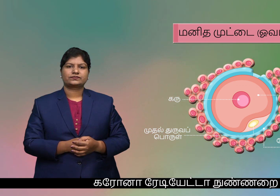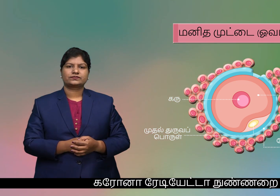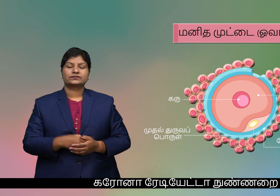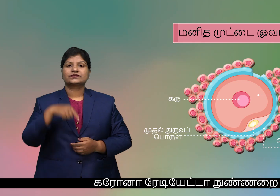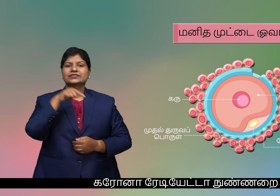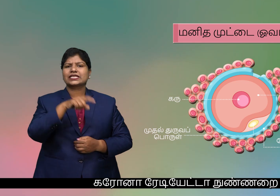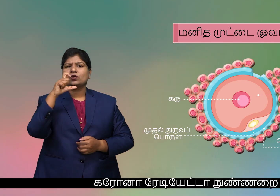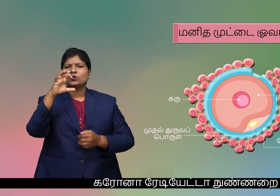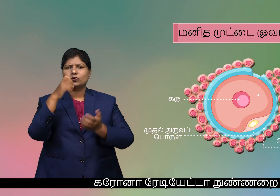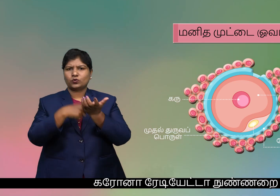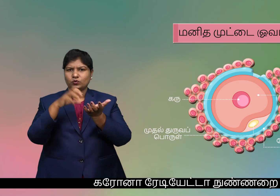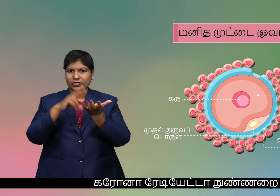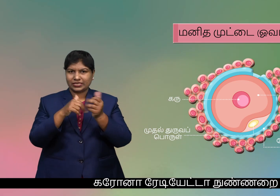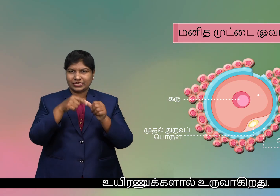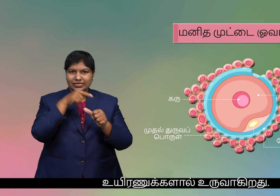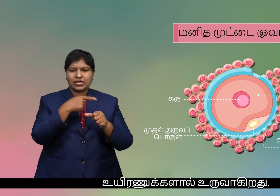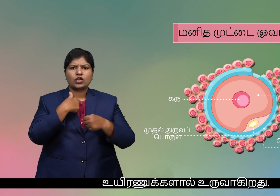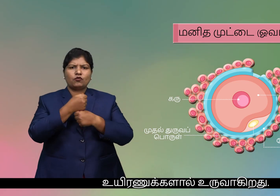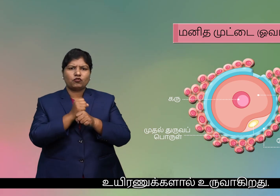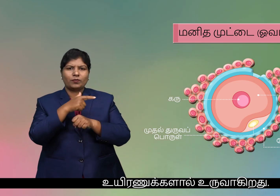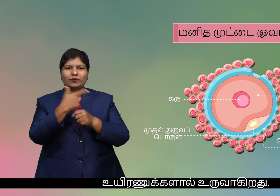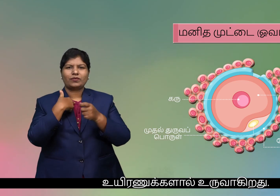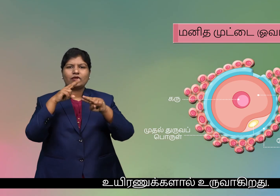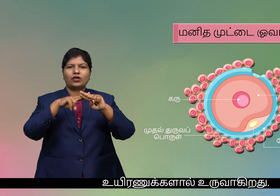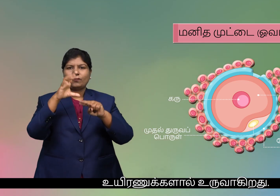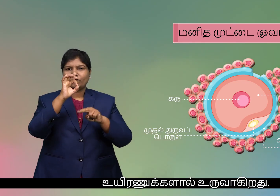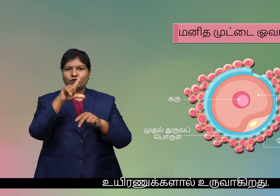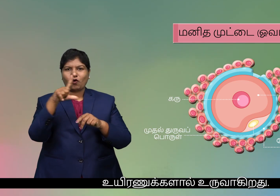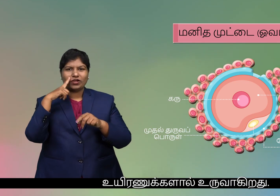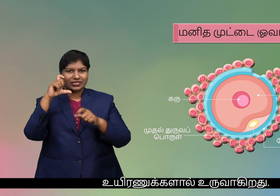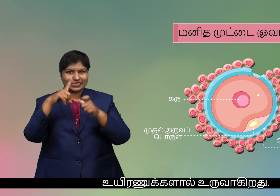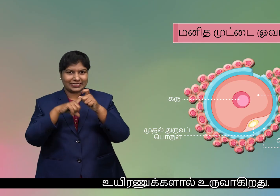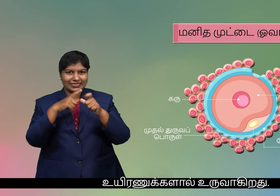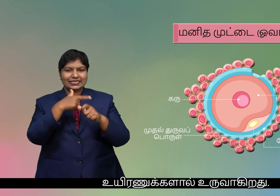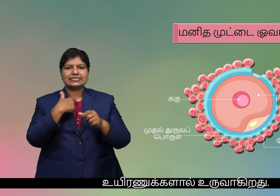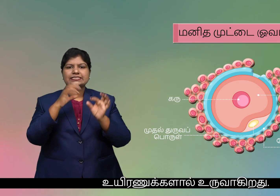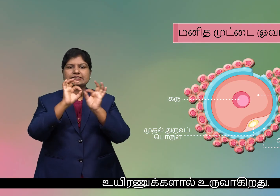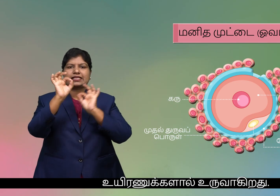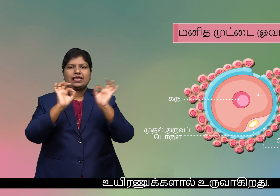கரோனா ரேடியேட்டா நுண்ணறை உயிரணுக்களால் உருவாகிறது.